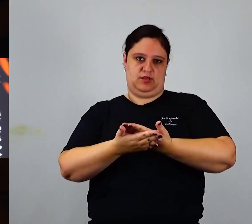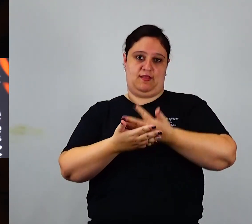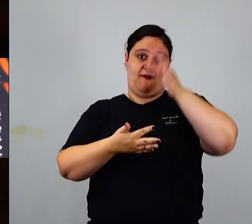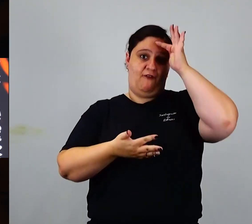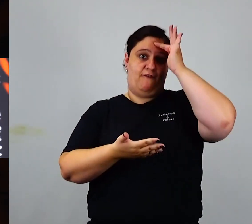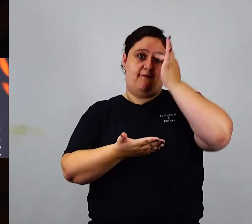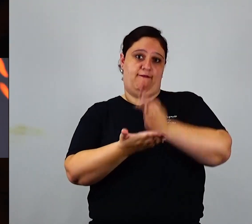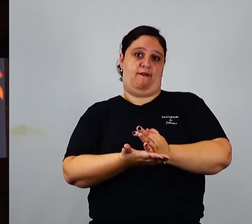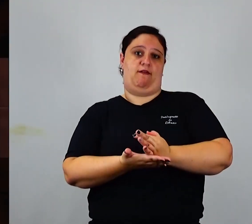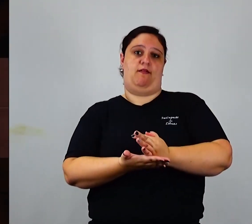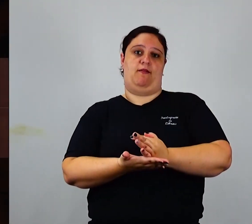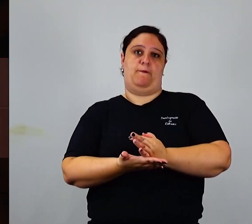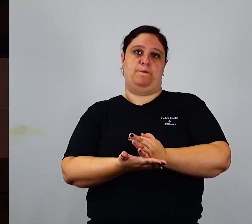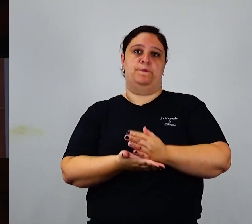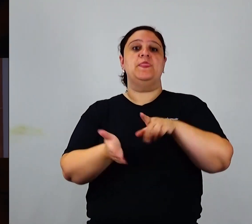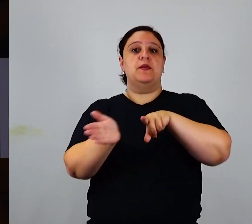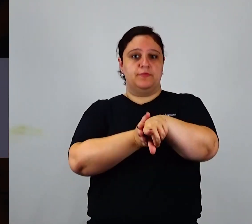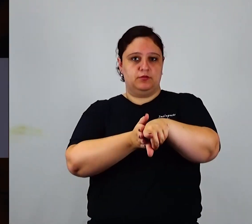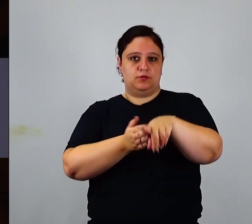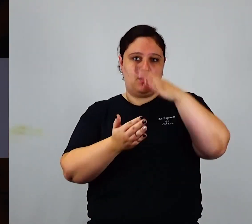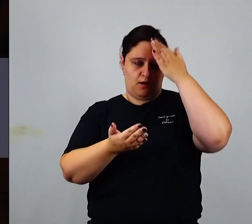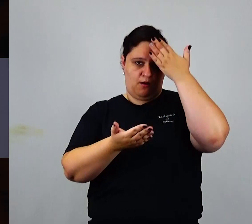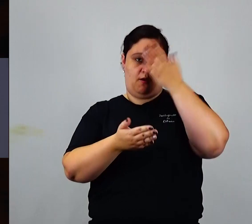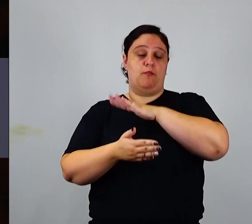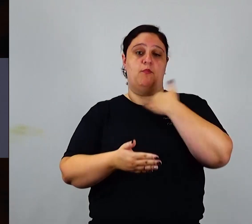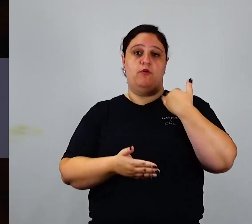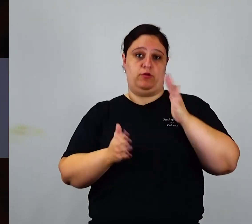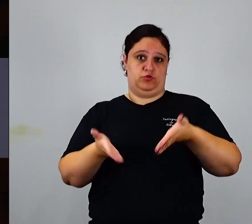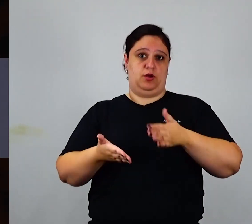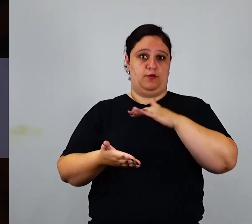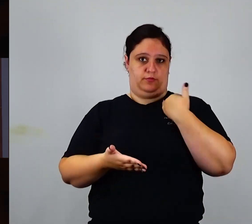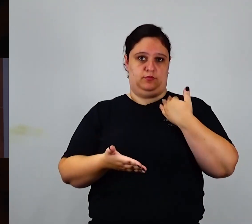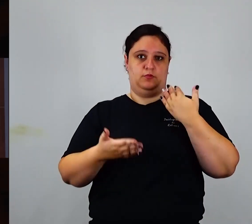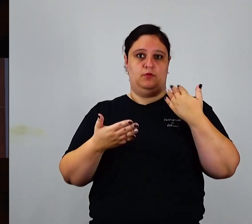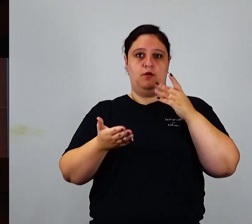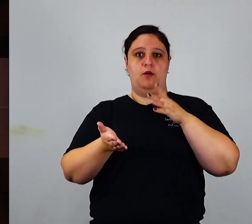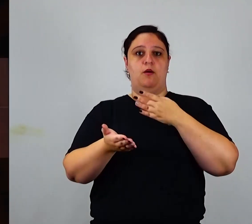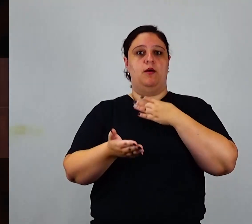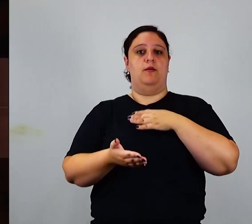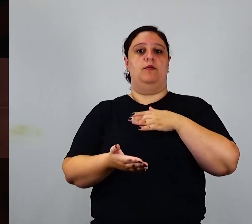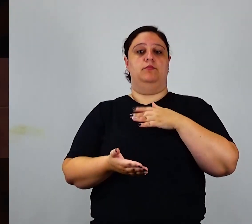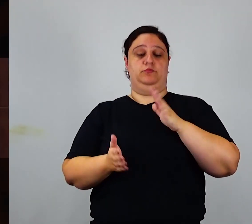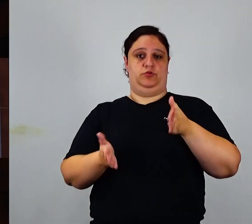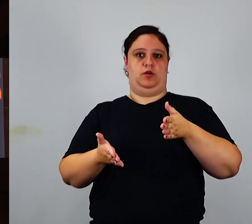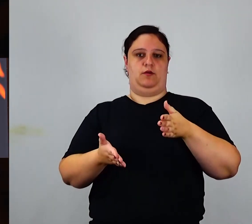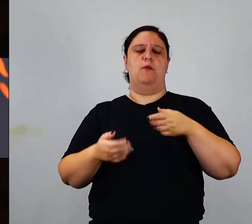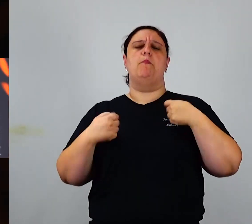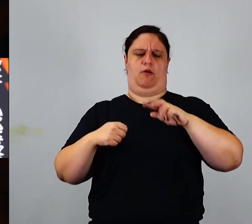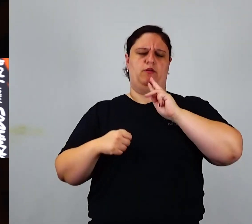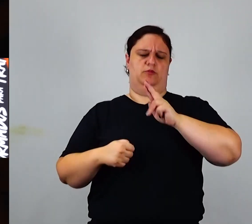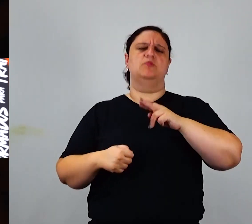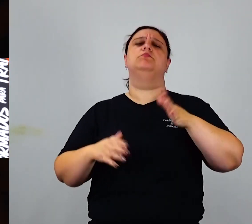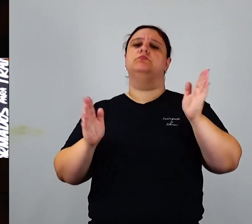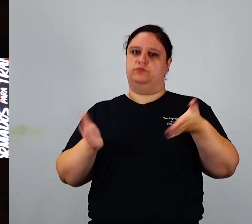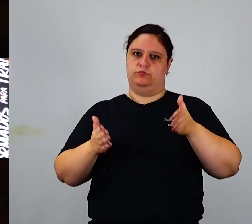Se alguém perguntar para você, você já morreu? Pode responder com toda certeza, já.